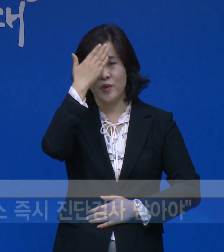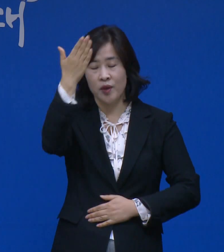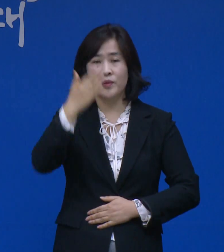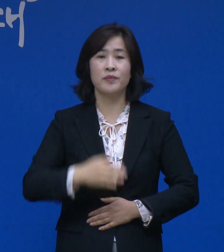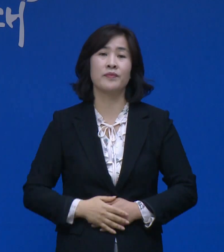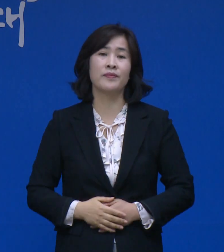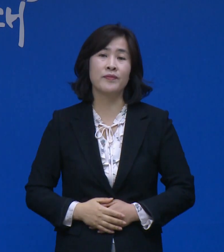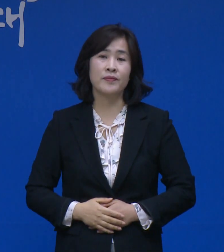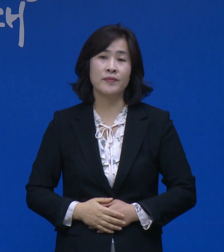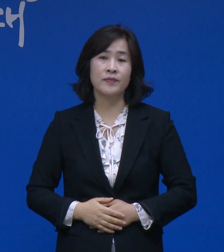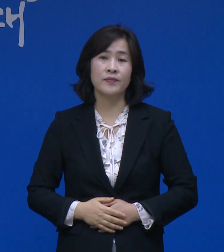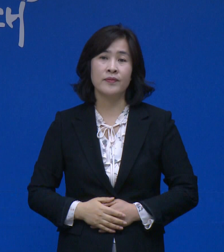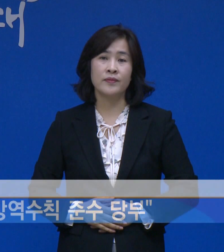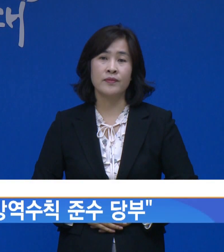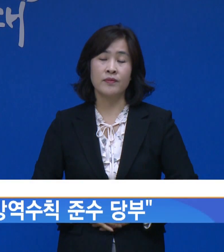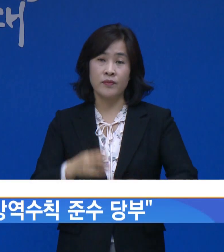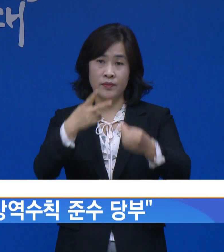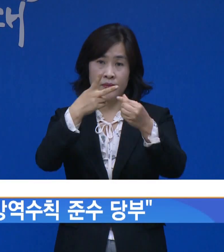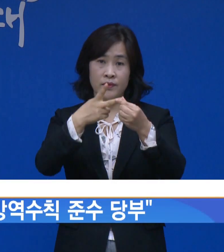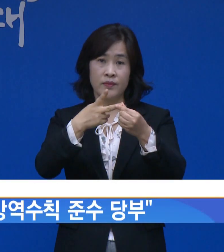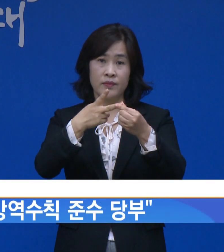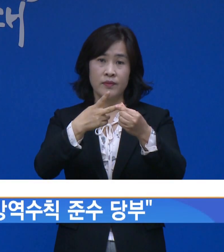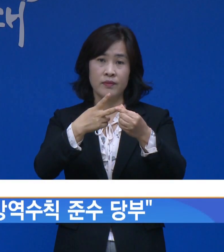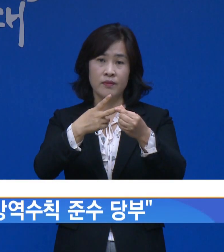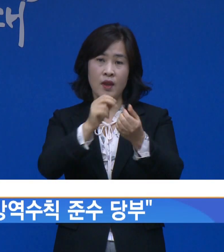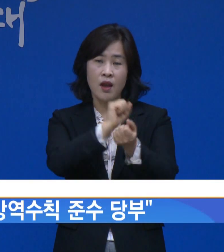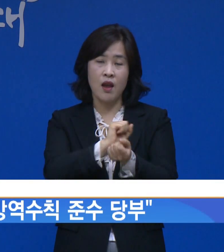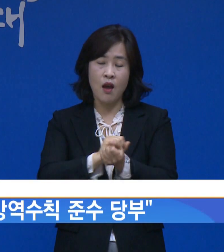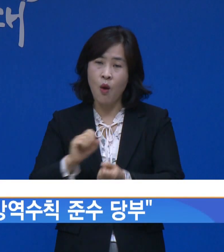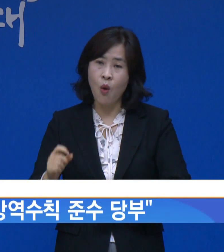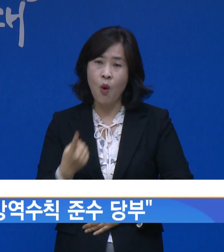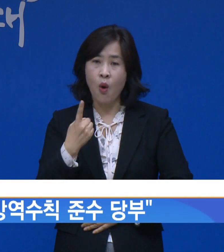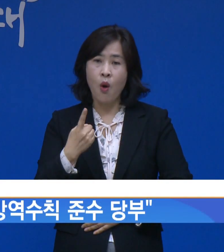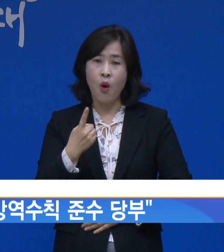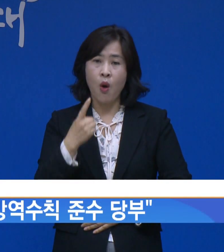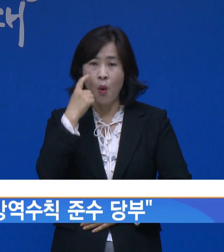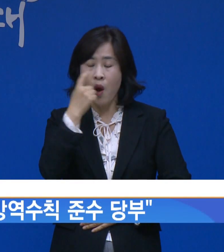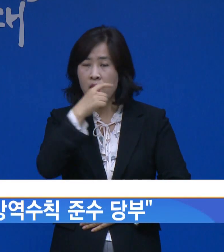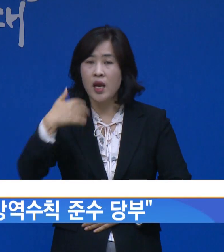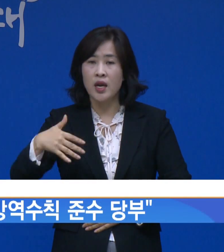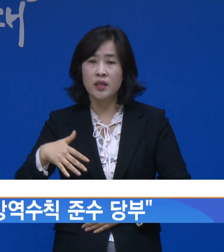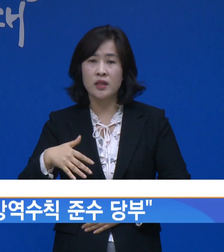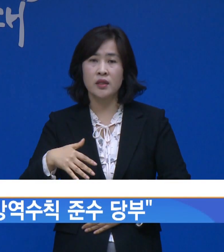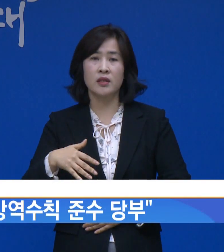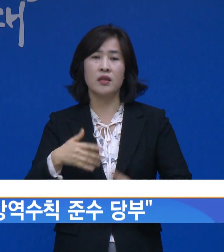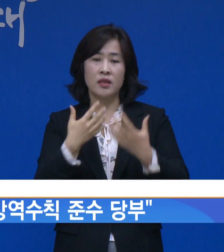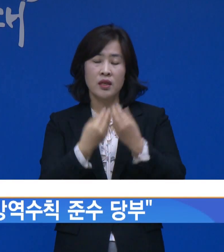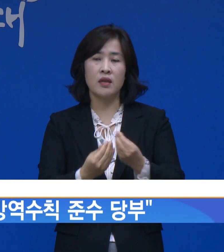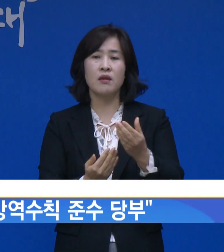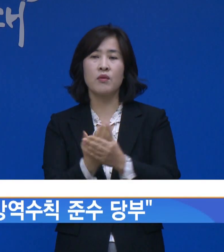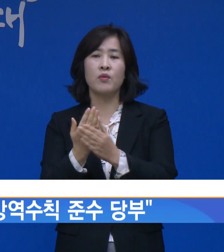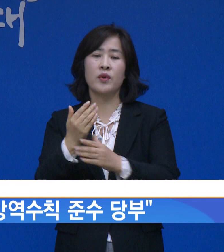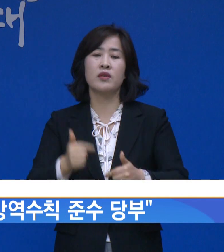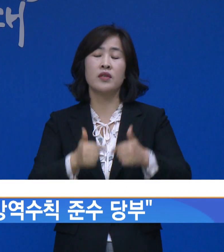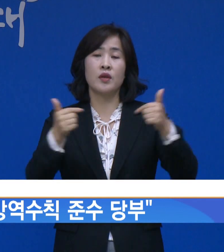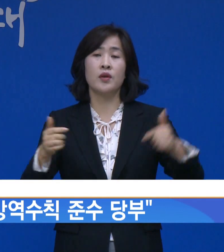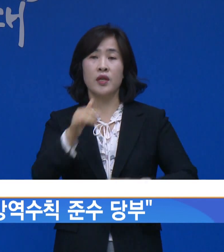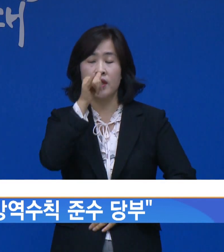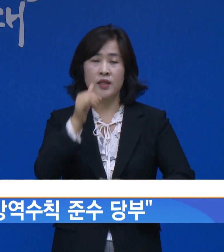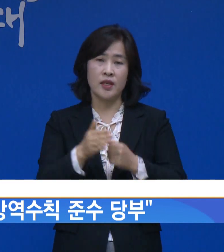무료입니다. 둘째, 감염 경로가 확인되지 않는 확진 사례가 늘고 있기